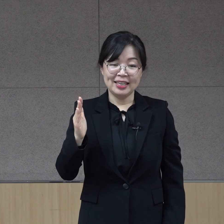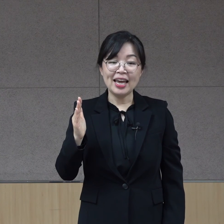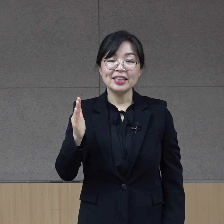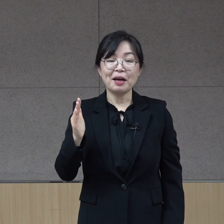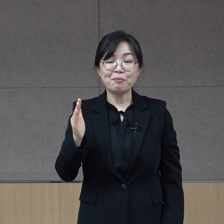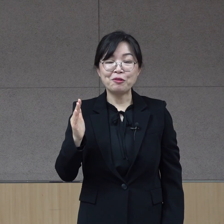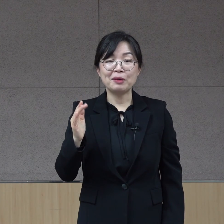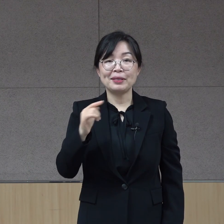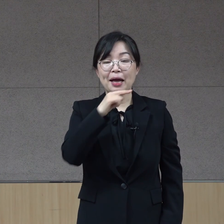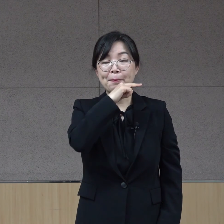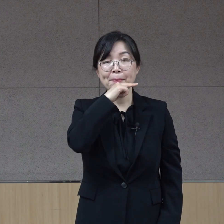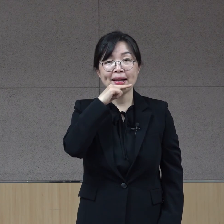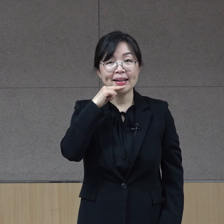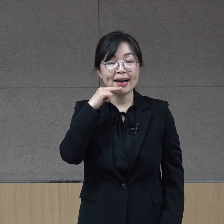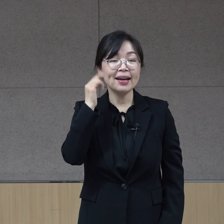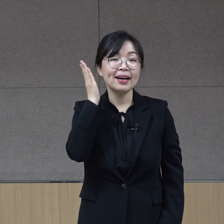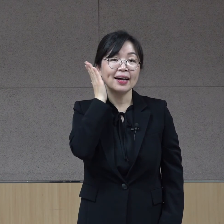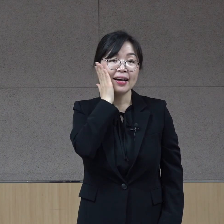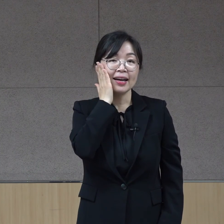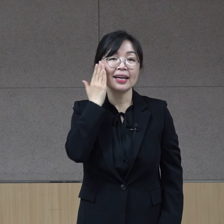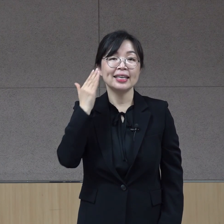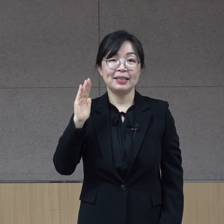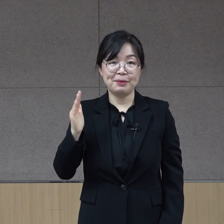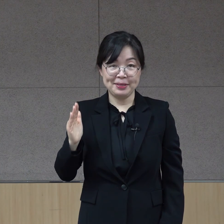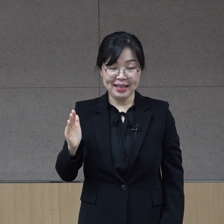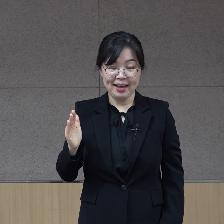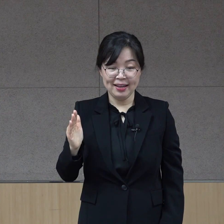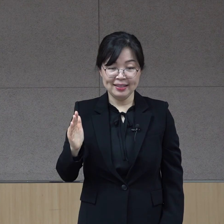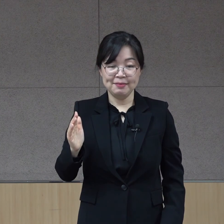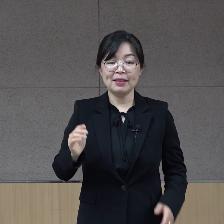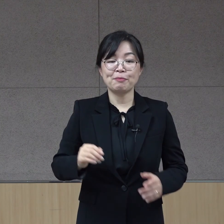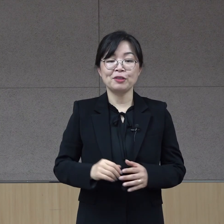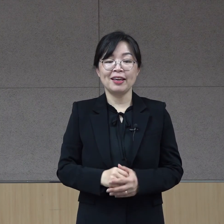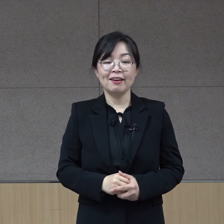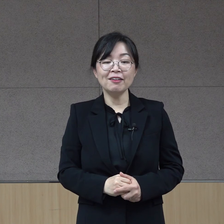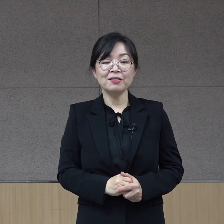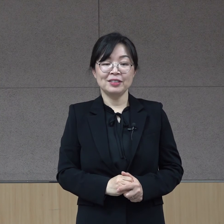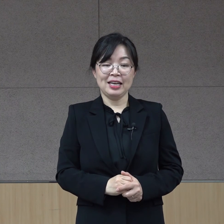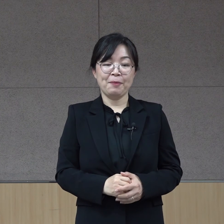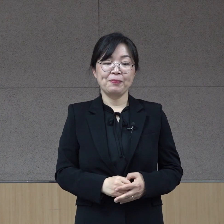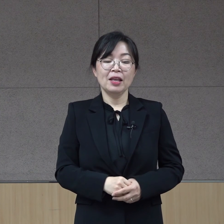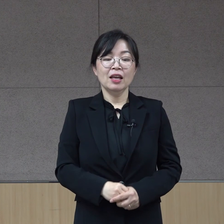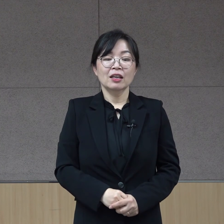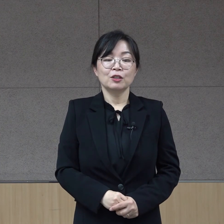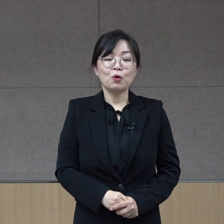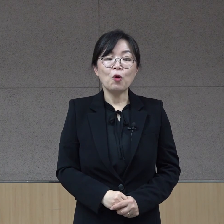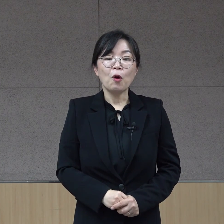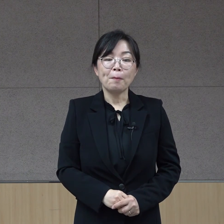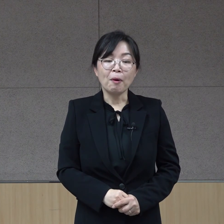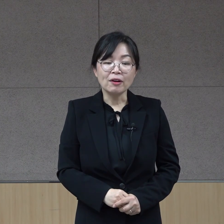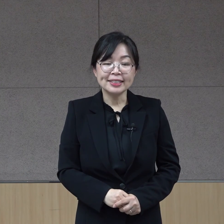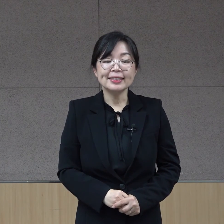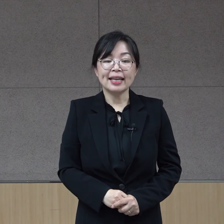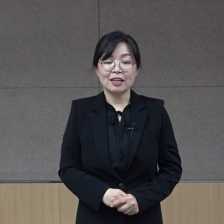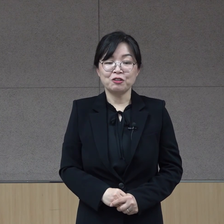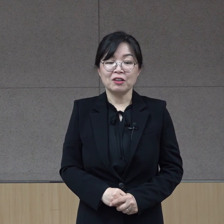이게 단풍입니다. 빨강 잎입니다. 단풍이에요. 자, 그리고 멋있다라는